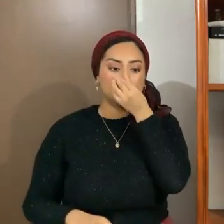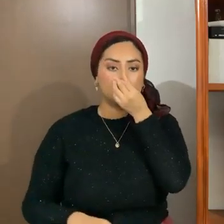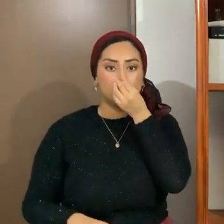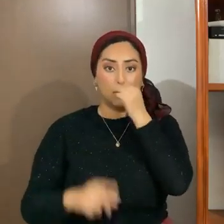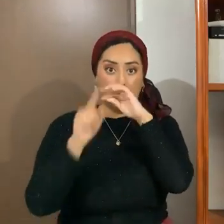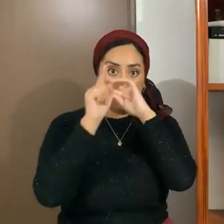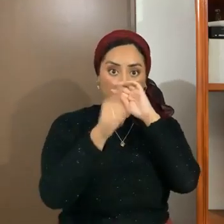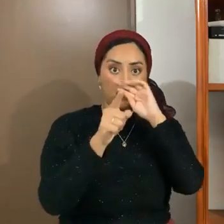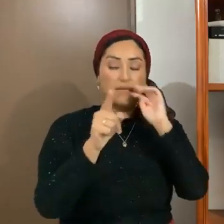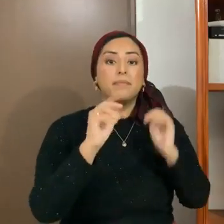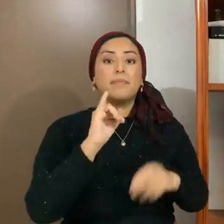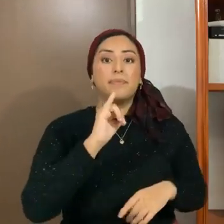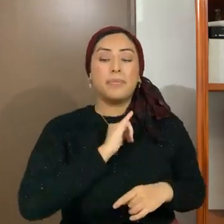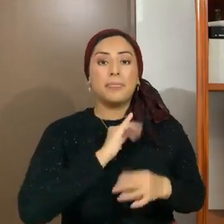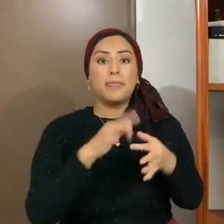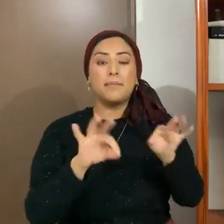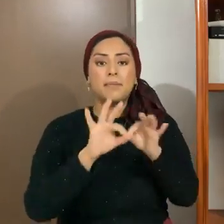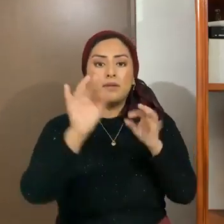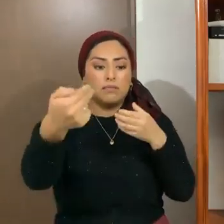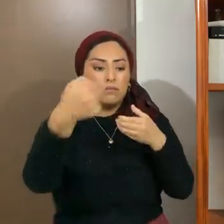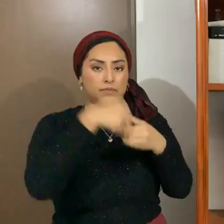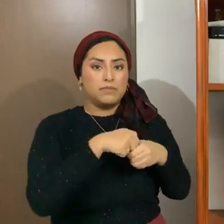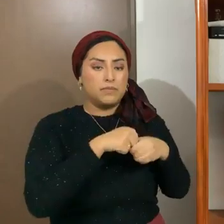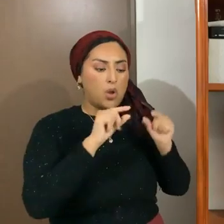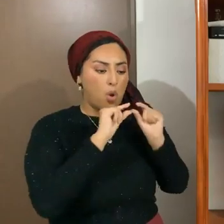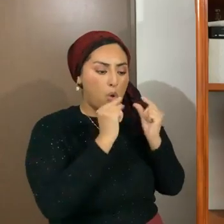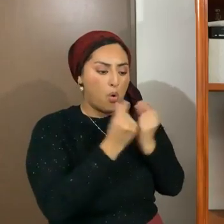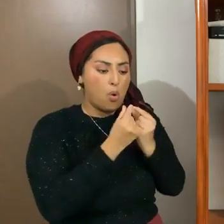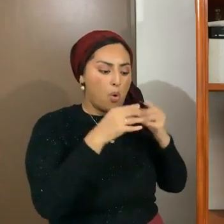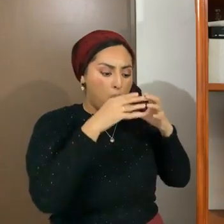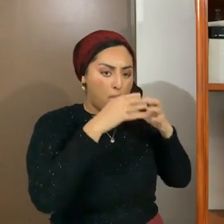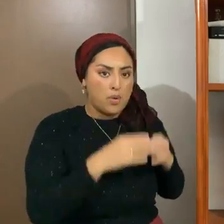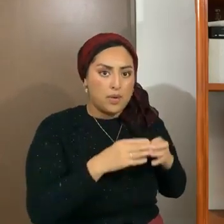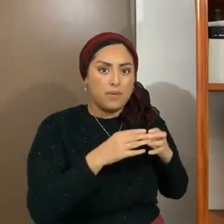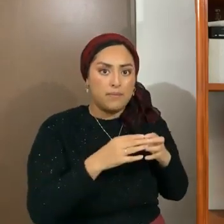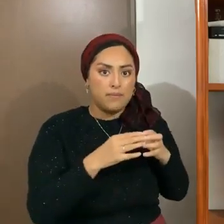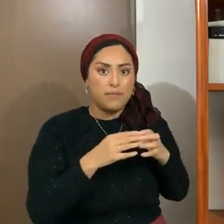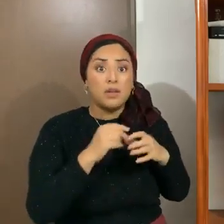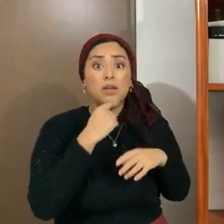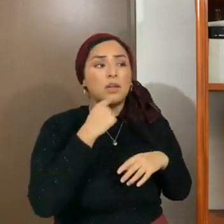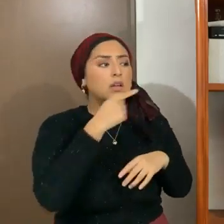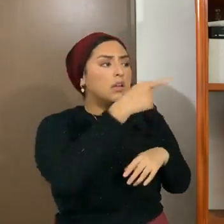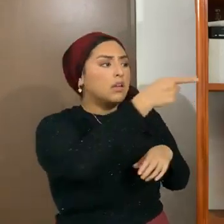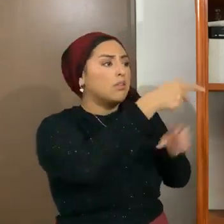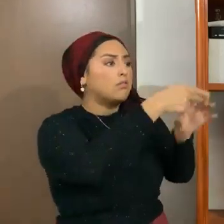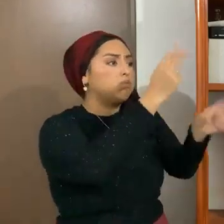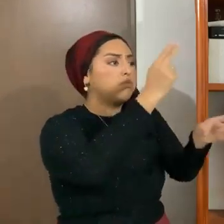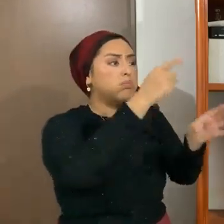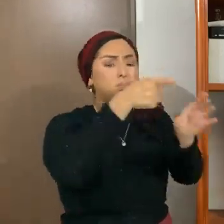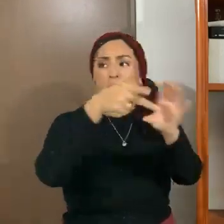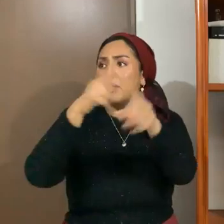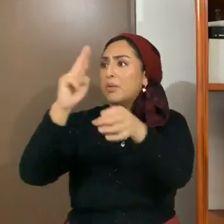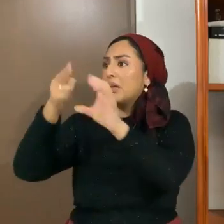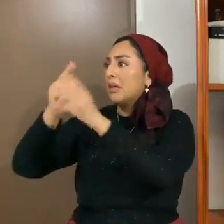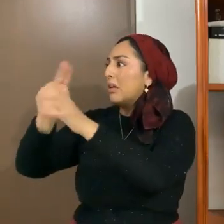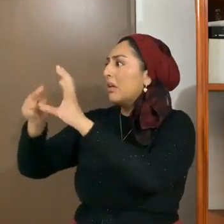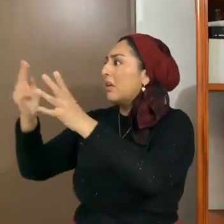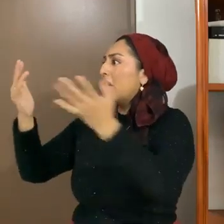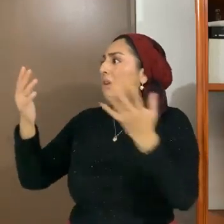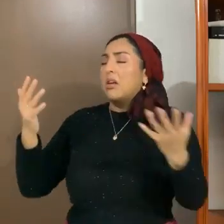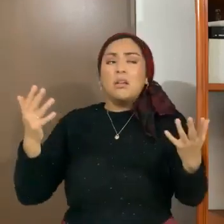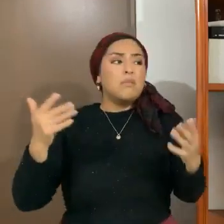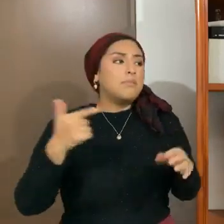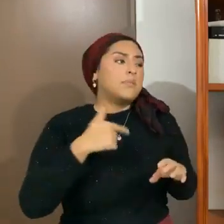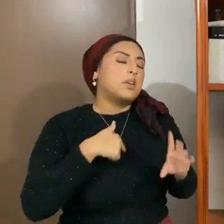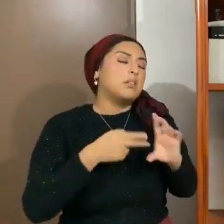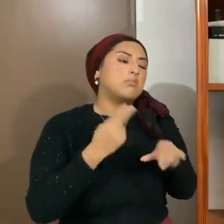es que tú y yo seamos parte de ese remanente. No que digamos, bueno, él ya apostató, ella apostató, este ya apostató, este ya apostató, entonces no se